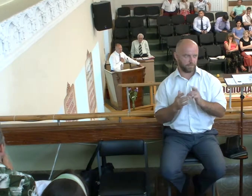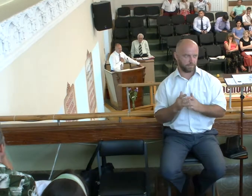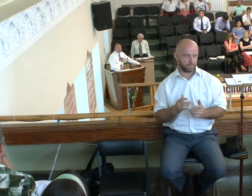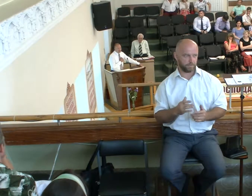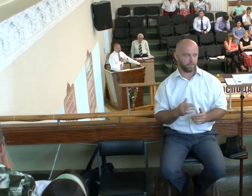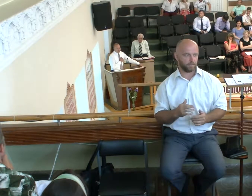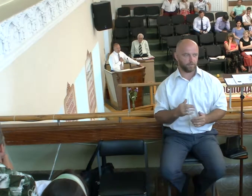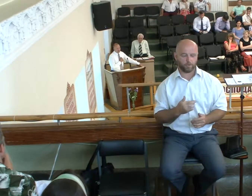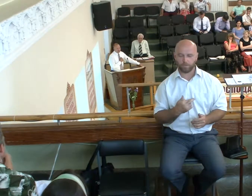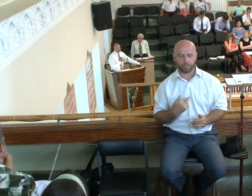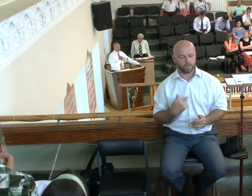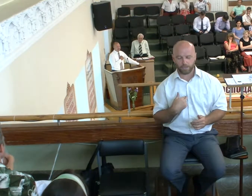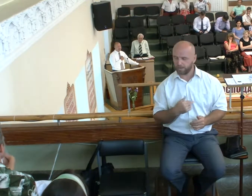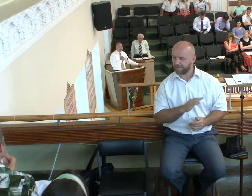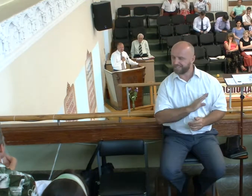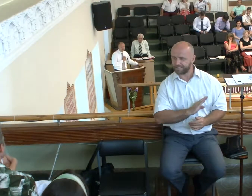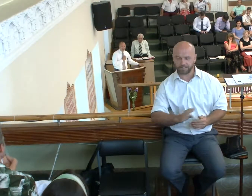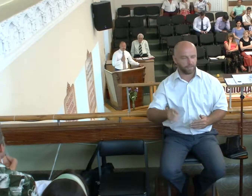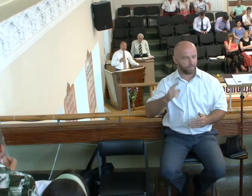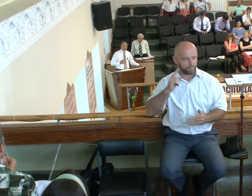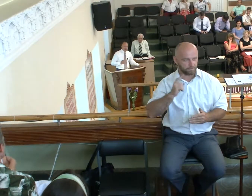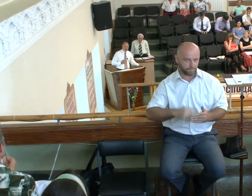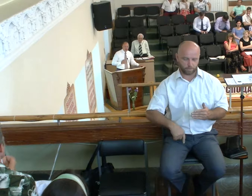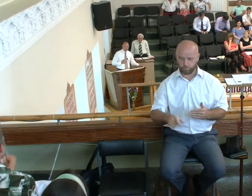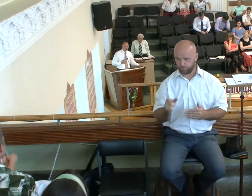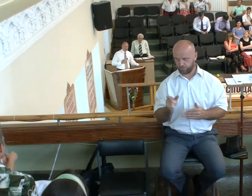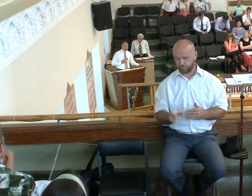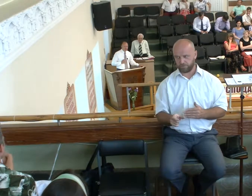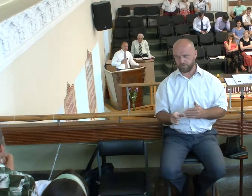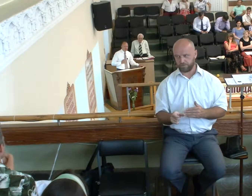ли я человек верующий. Если для меня